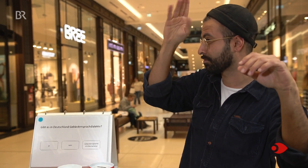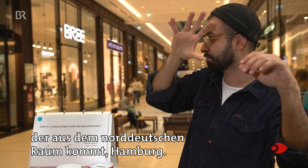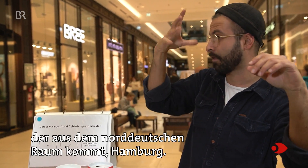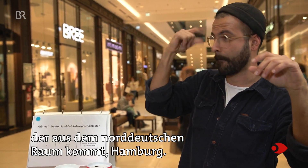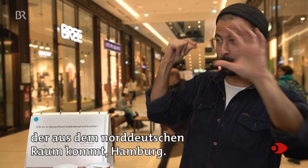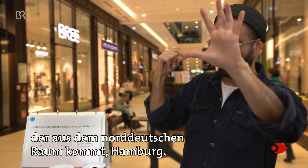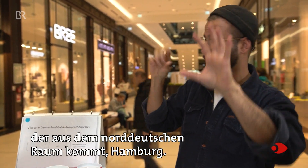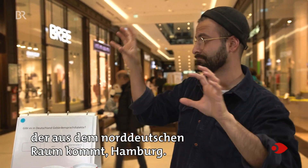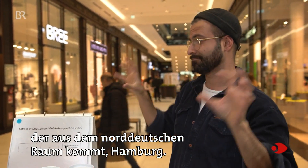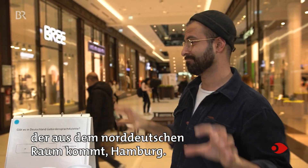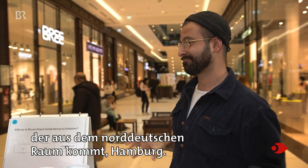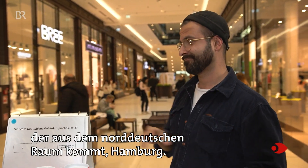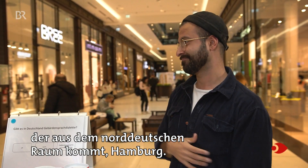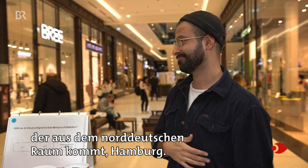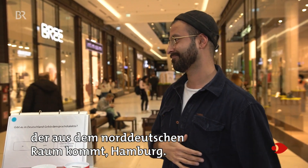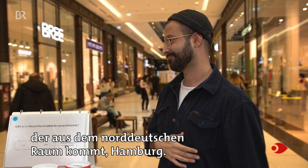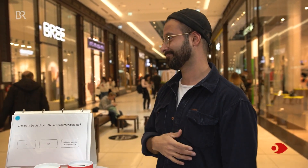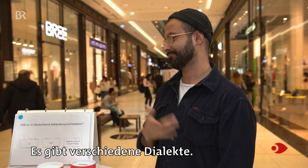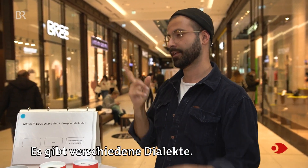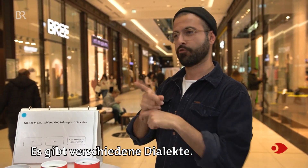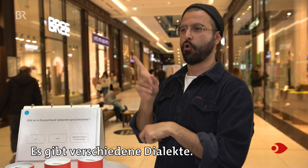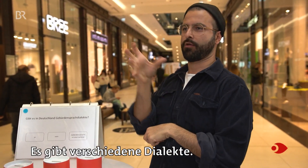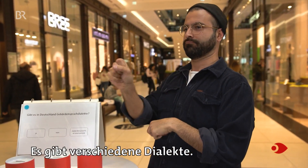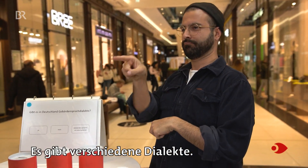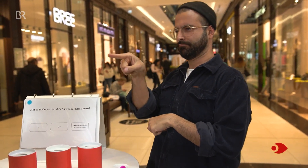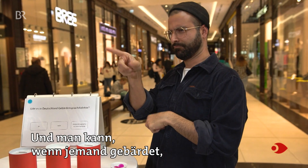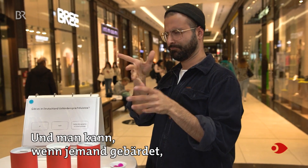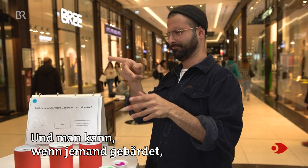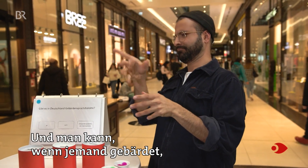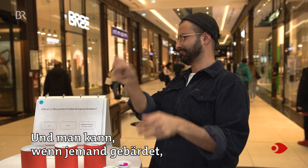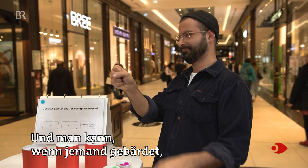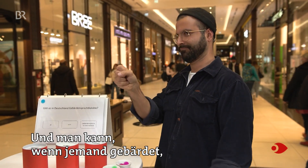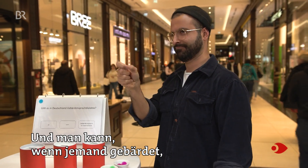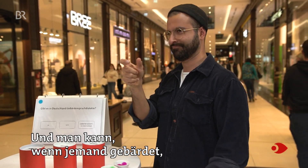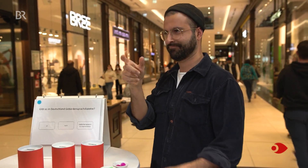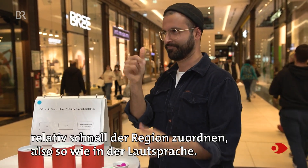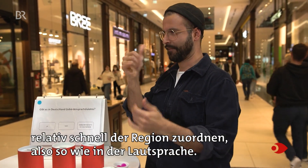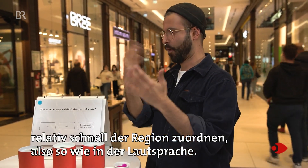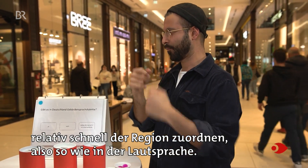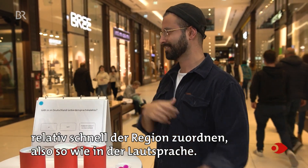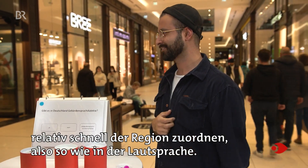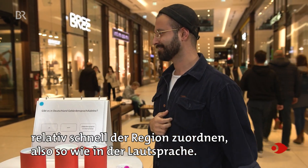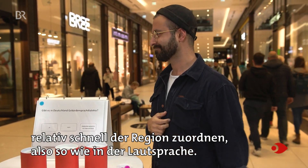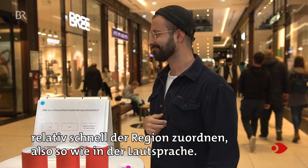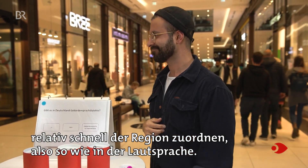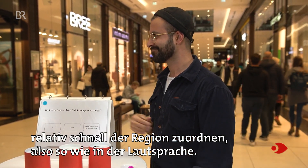der eher aus dem norddeutschen Raum kommt, Hamburg. Es gibt verschiedene Dialekte. Und man kann jemanden, wenn jemand gebärdet, relativ schnell der Region